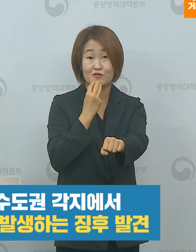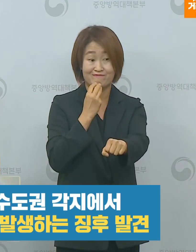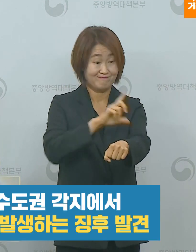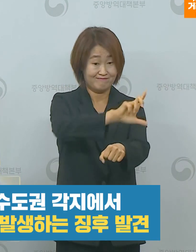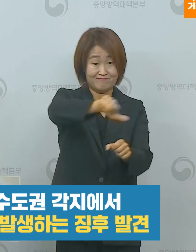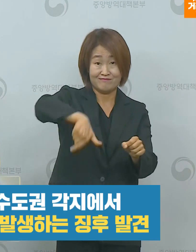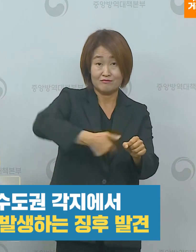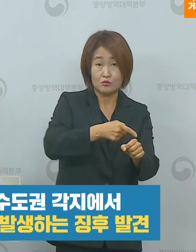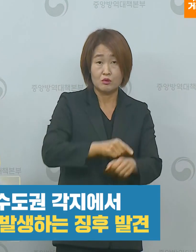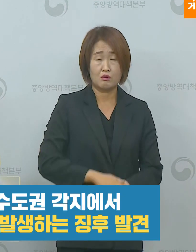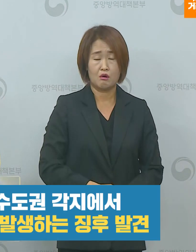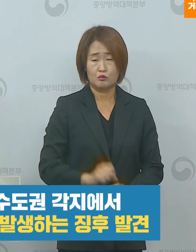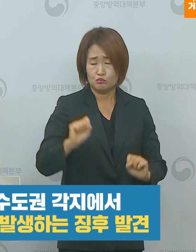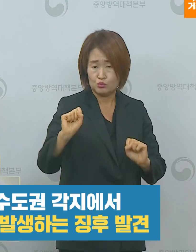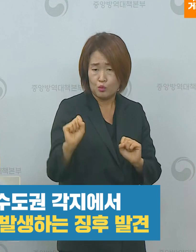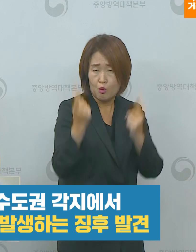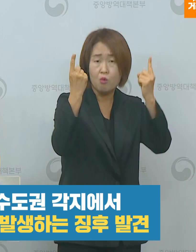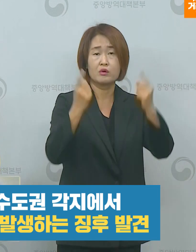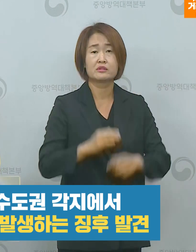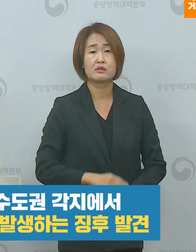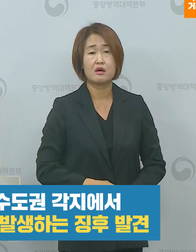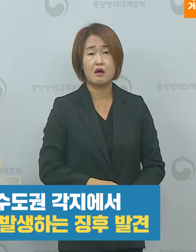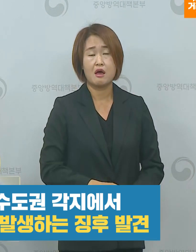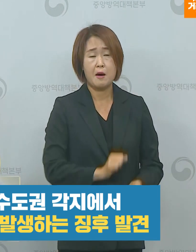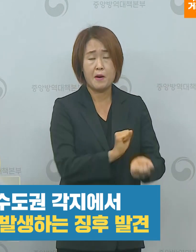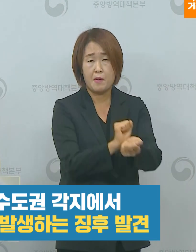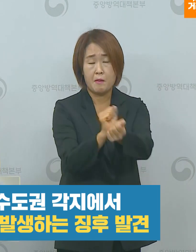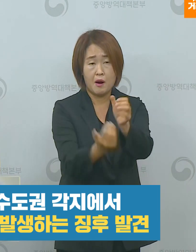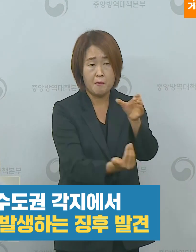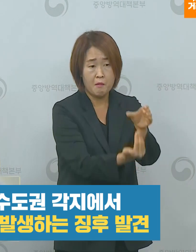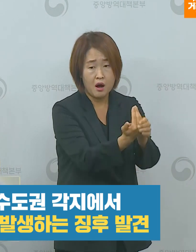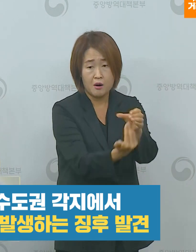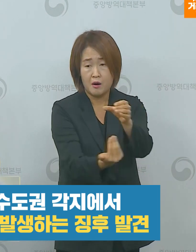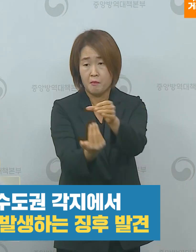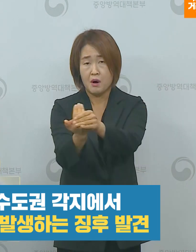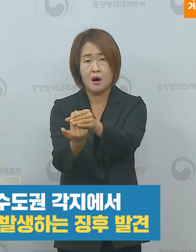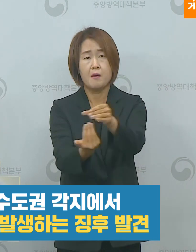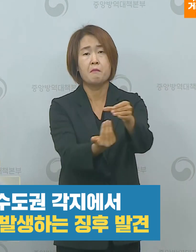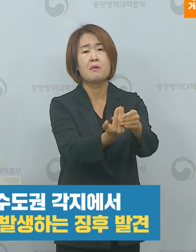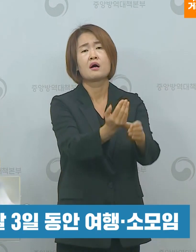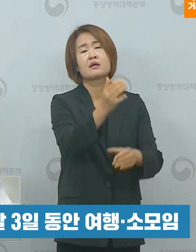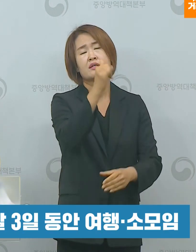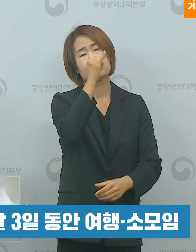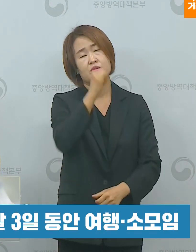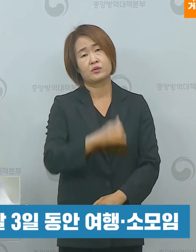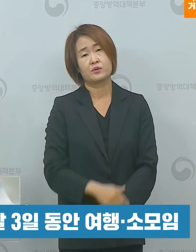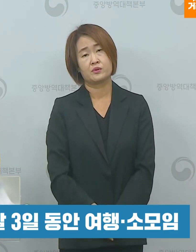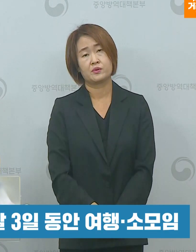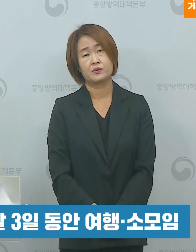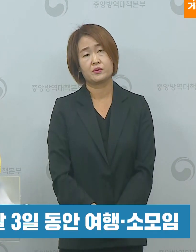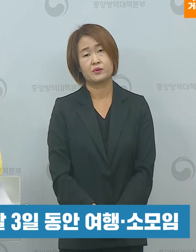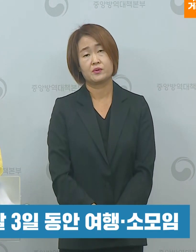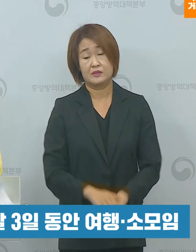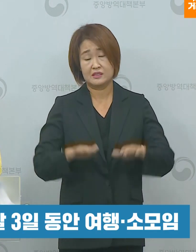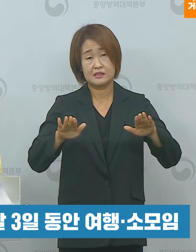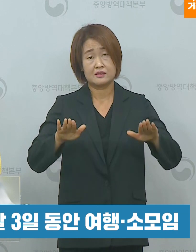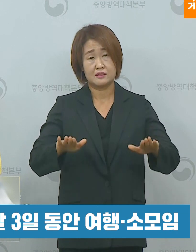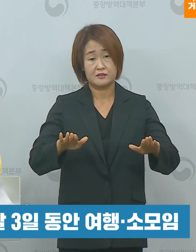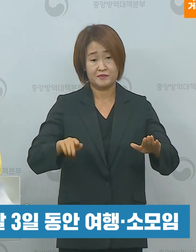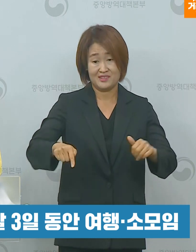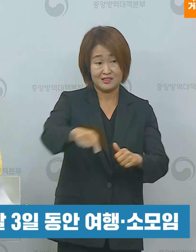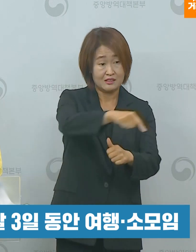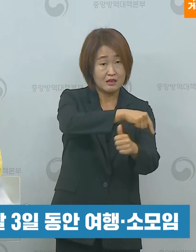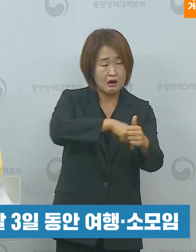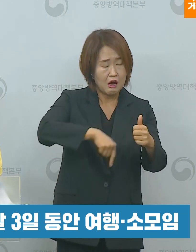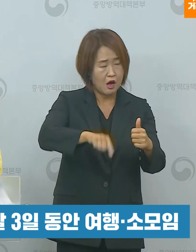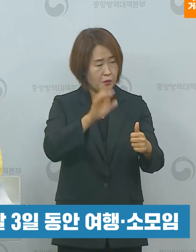각지에서 동시다발적으로 발생하는 징후가 발견되고 있기 때문입니다. 이런 상황이 휴가